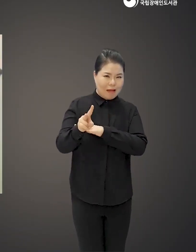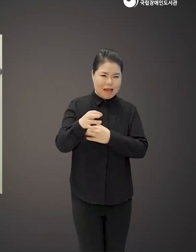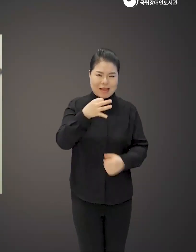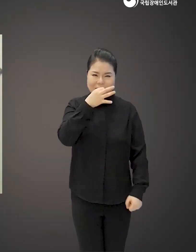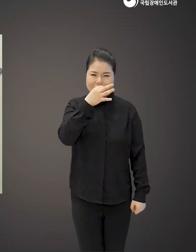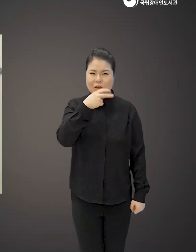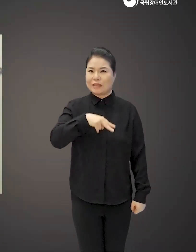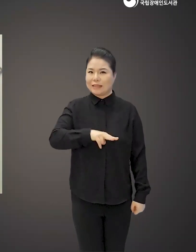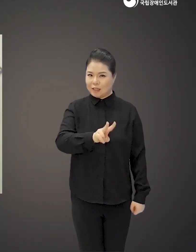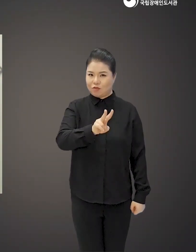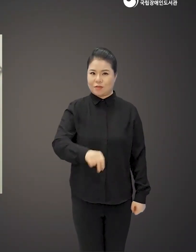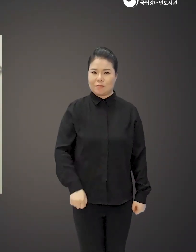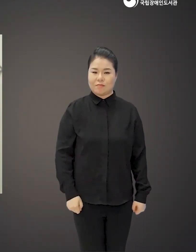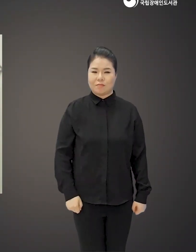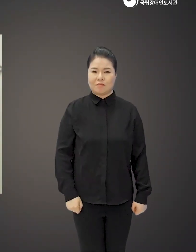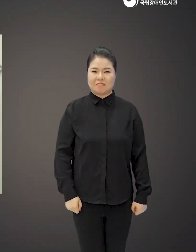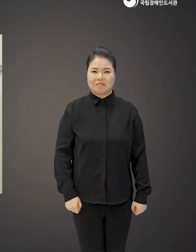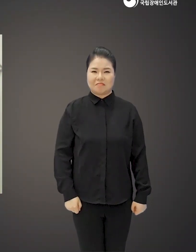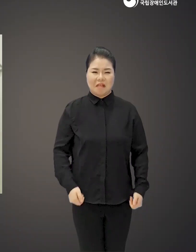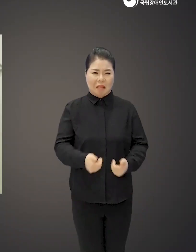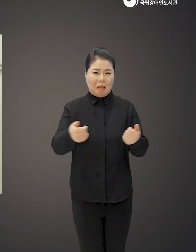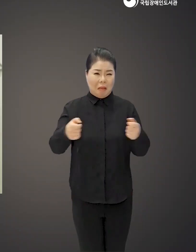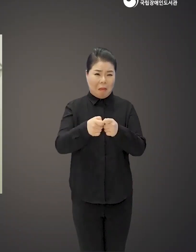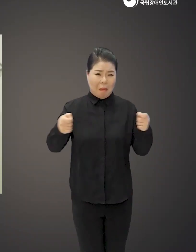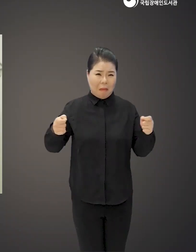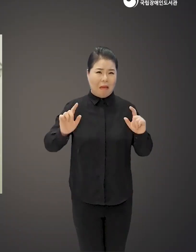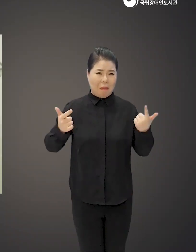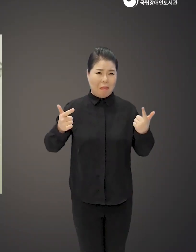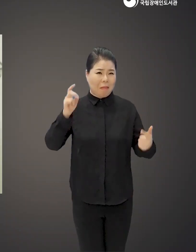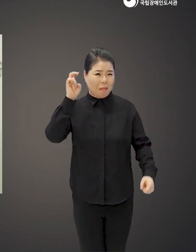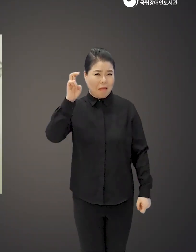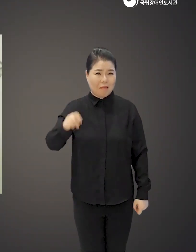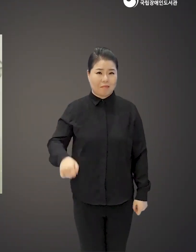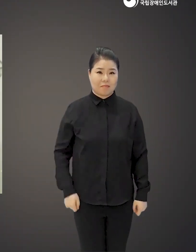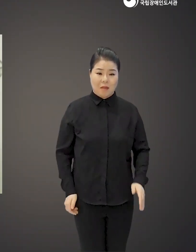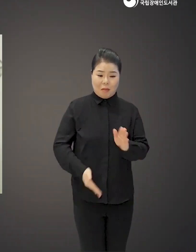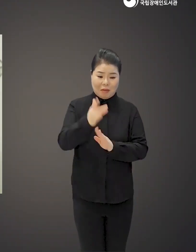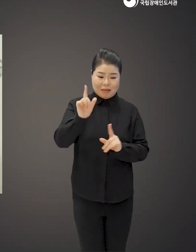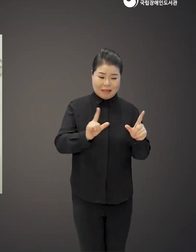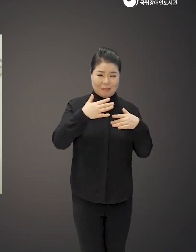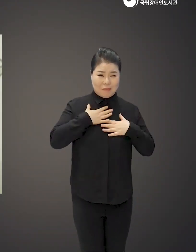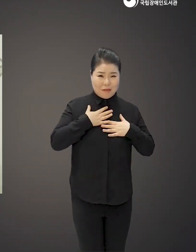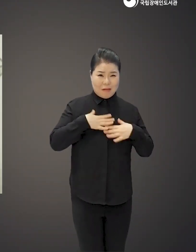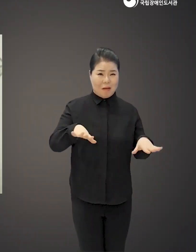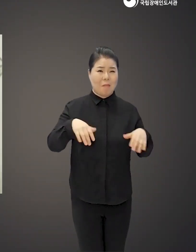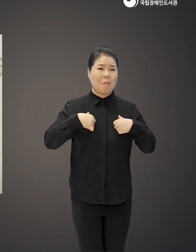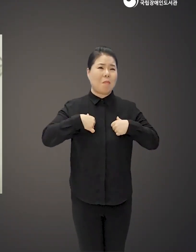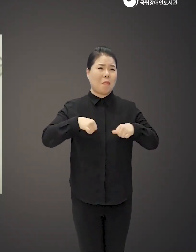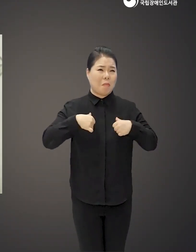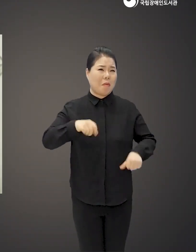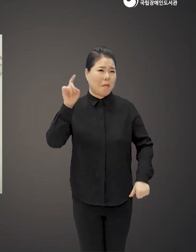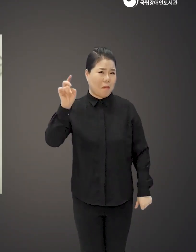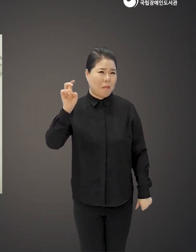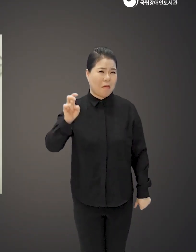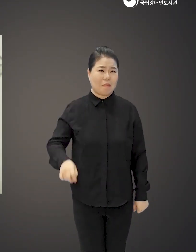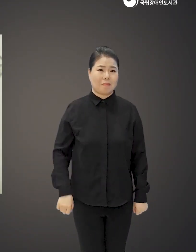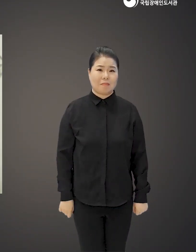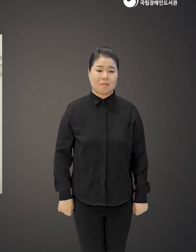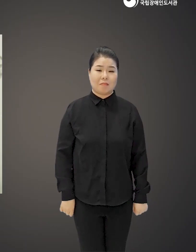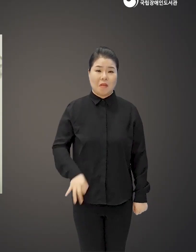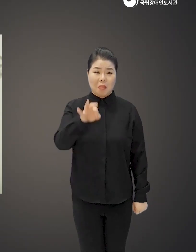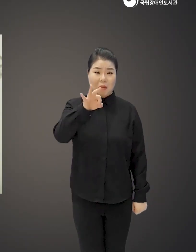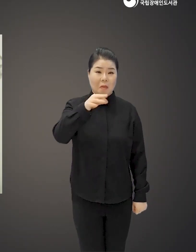달아난 이기적인 아이들. 오래 떠나 있지는 않을 것이다. 도시의 삶에 지쳐 나가 떨어질